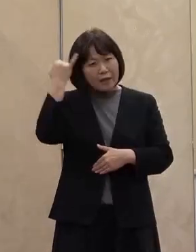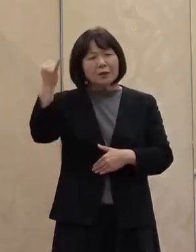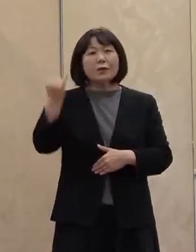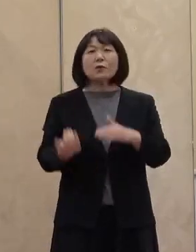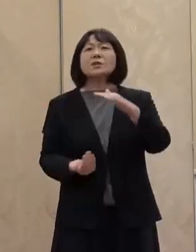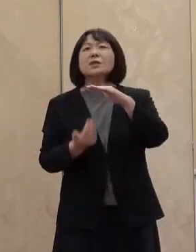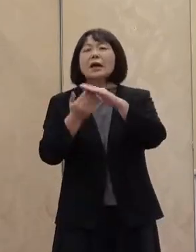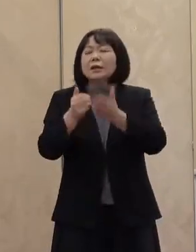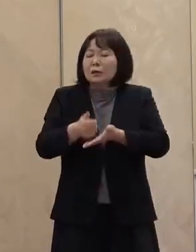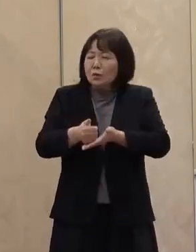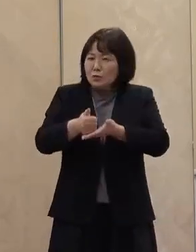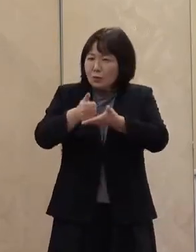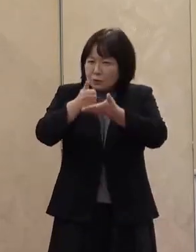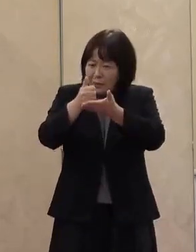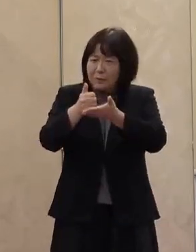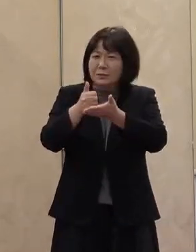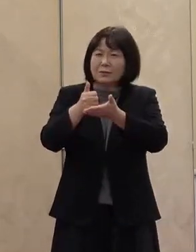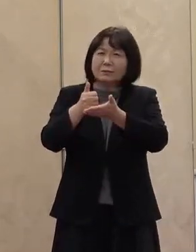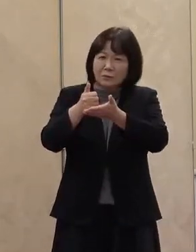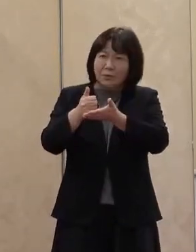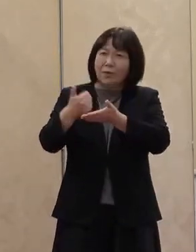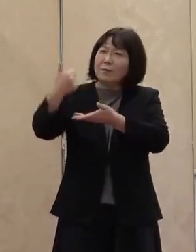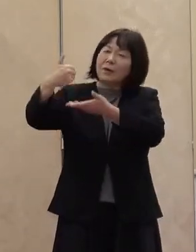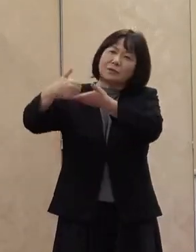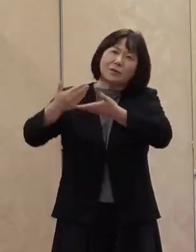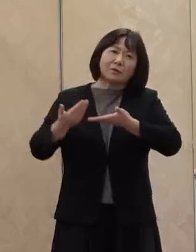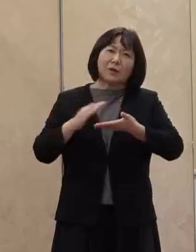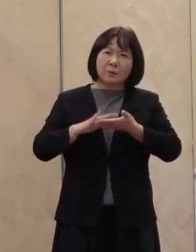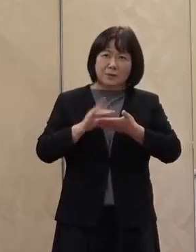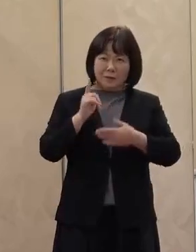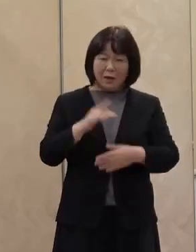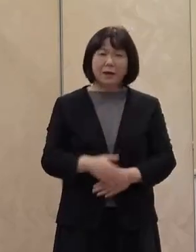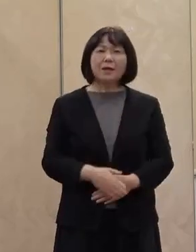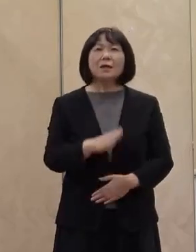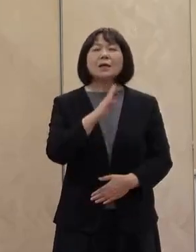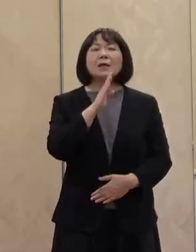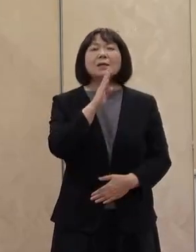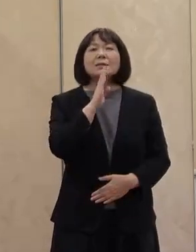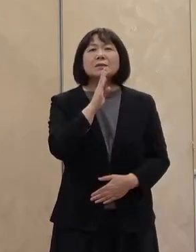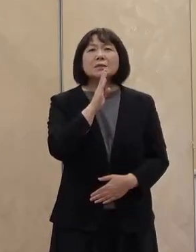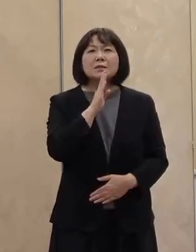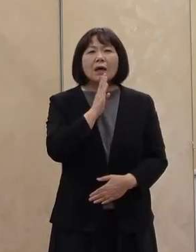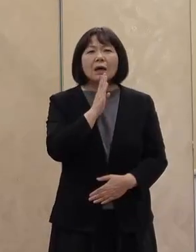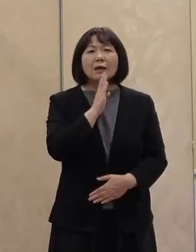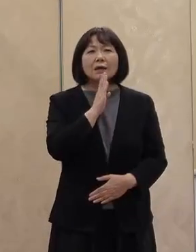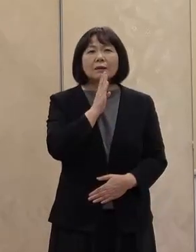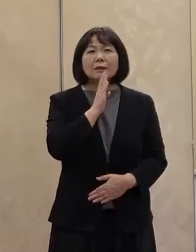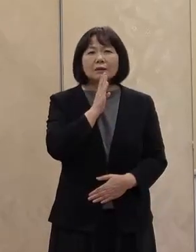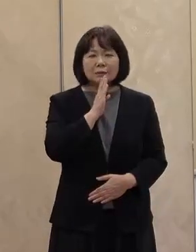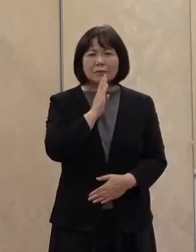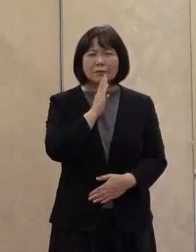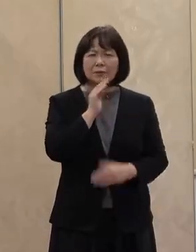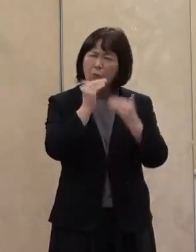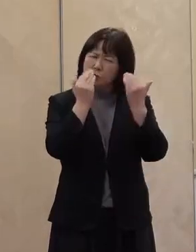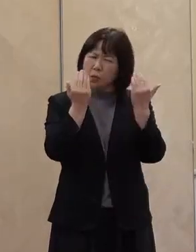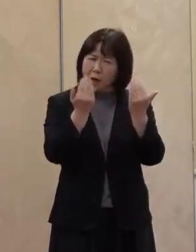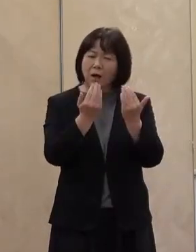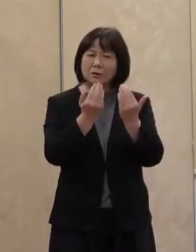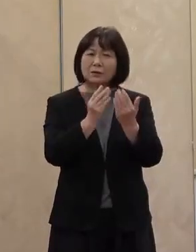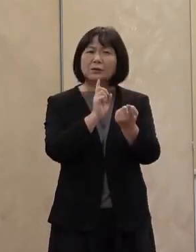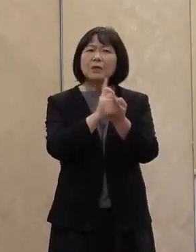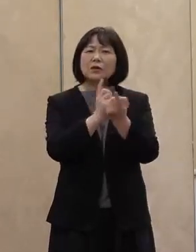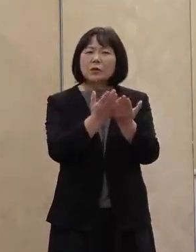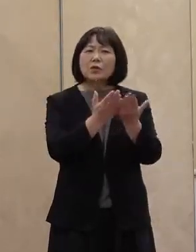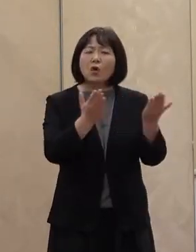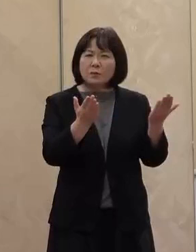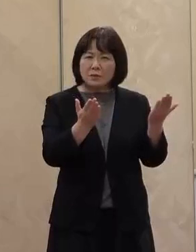最大限尊重するというふうに言ってくれましたから、実際のおそらく GoTo イートの対象としてね、